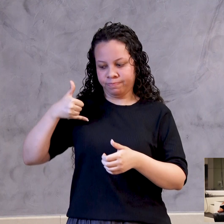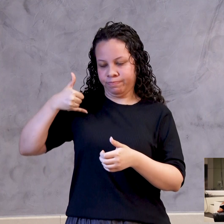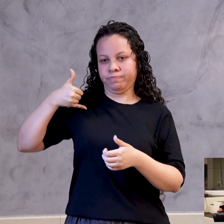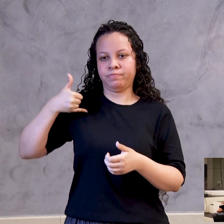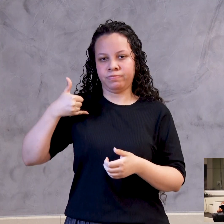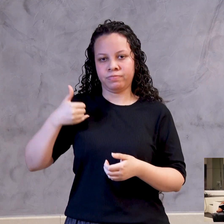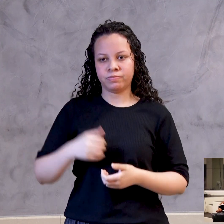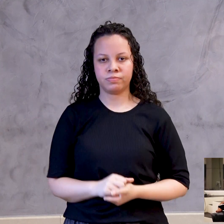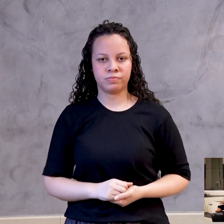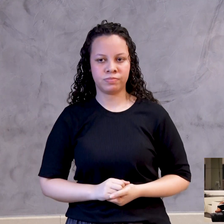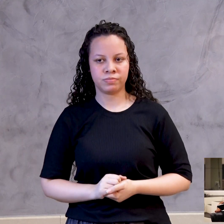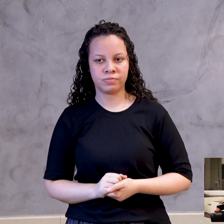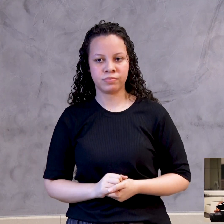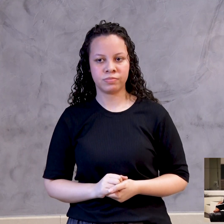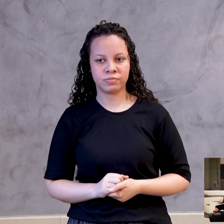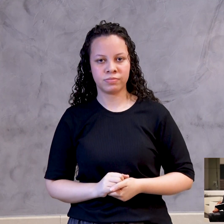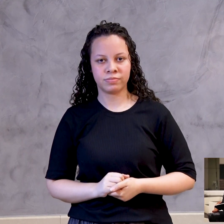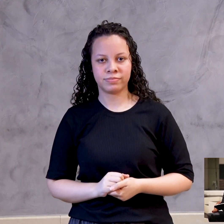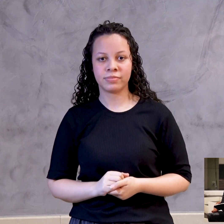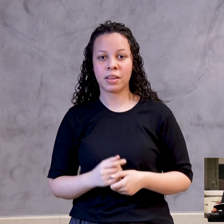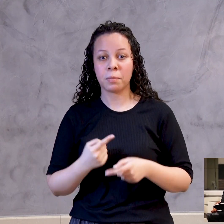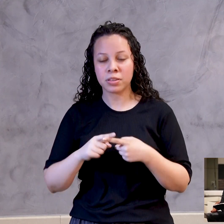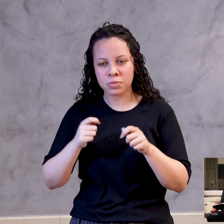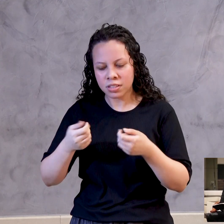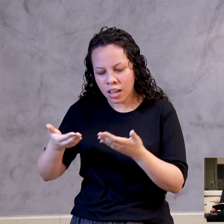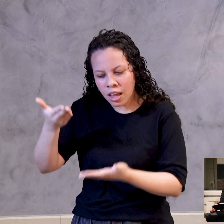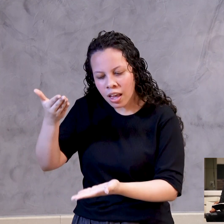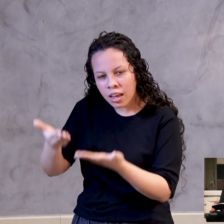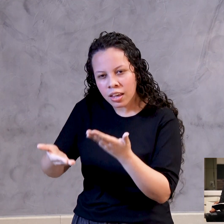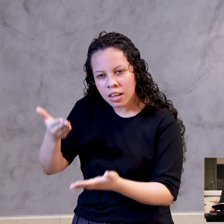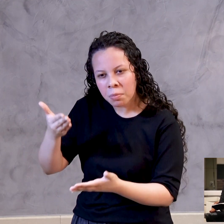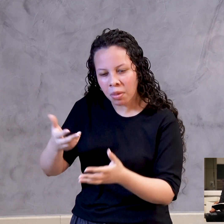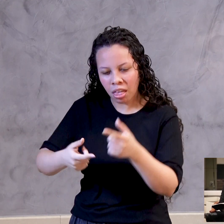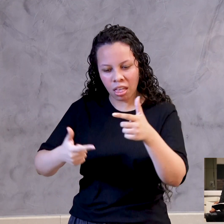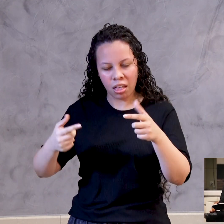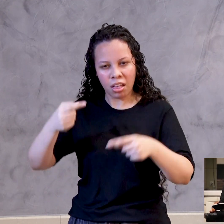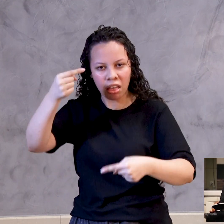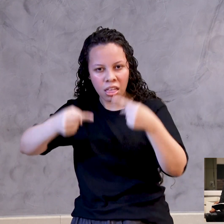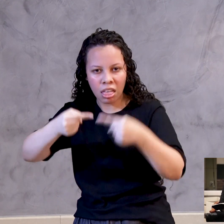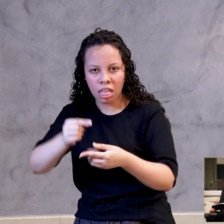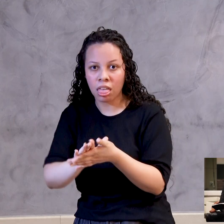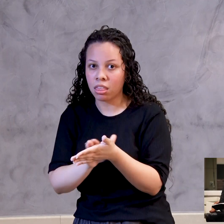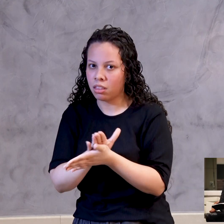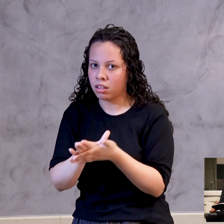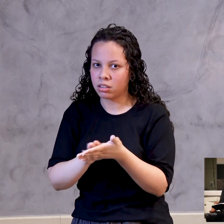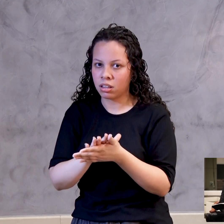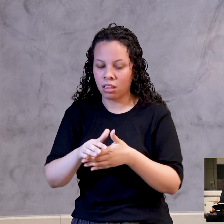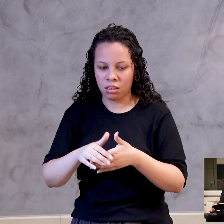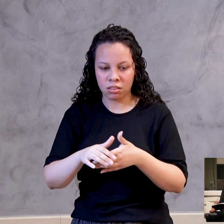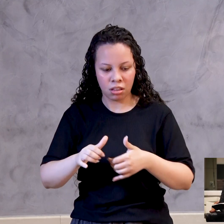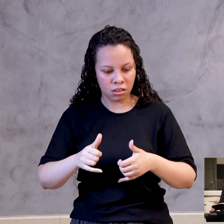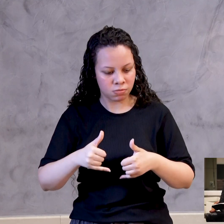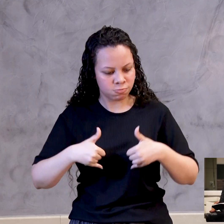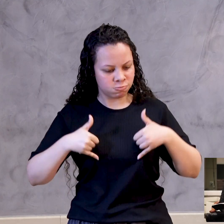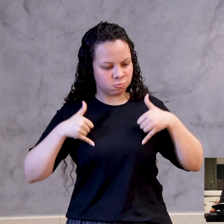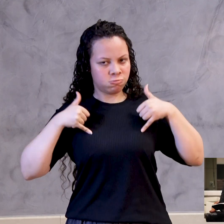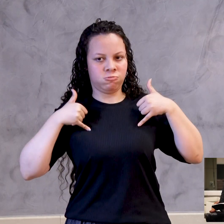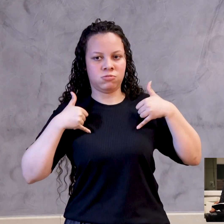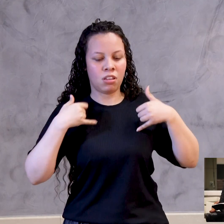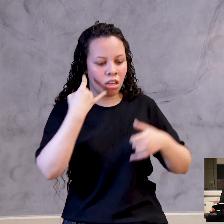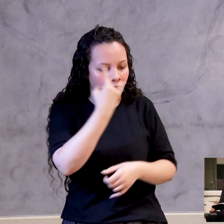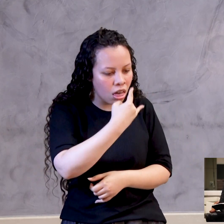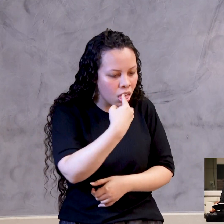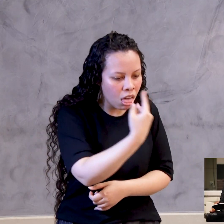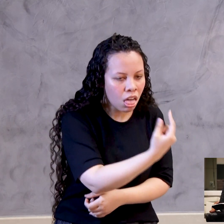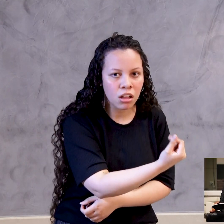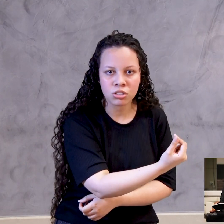Mas moderado, não contencioso, não avarento a dinheiro mais uma vez.